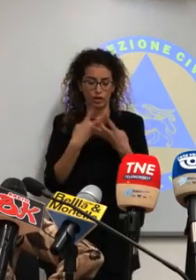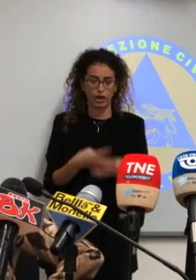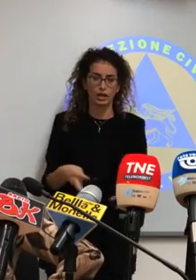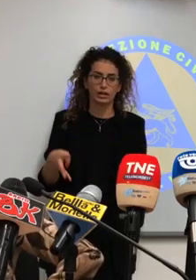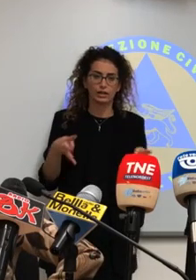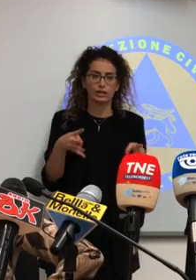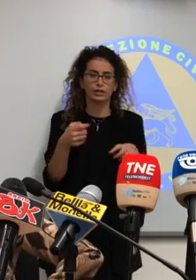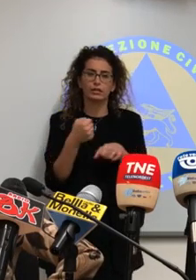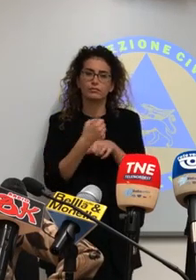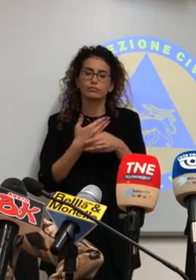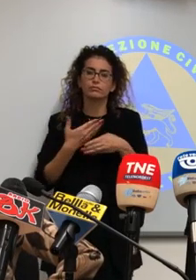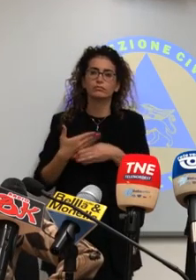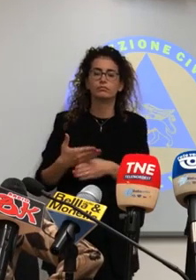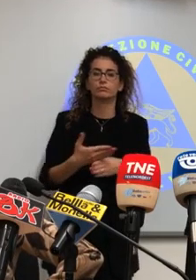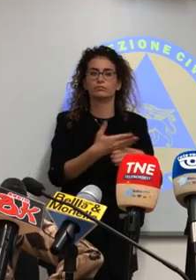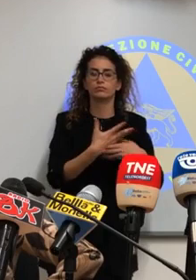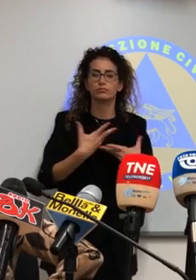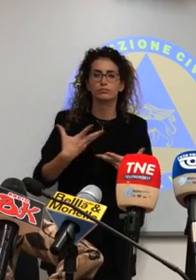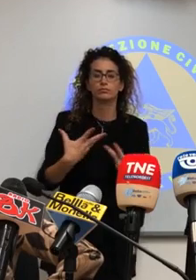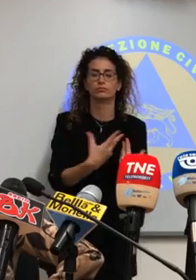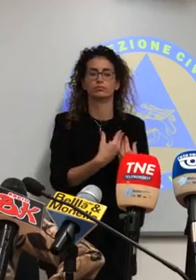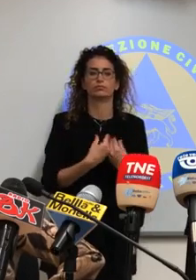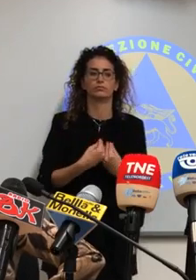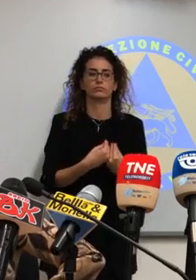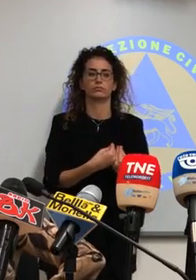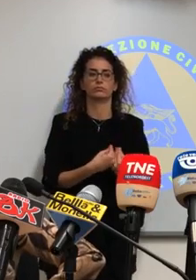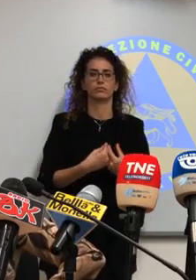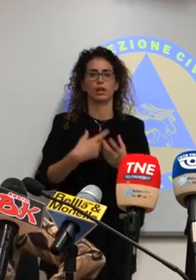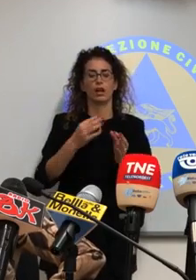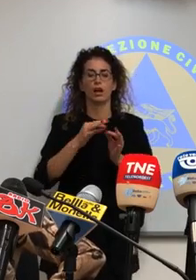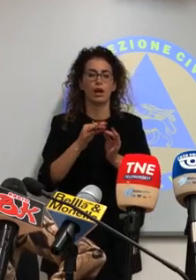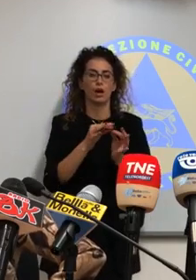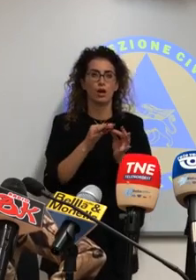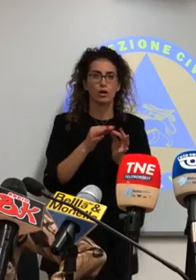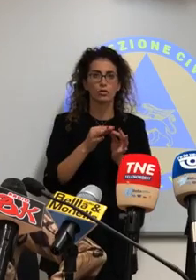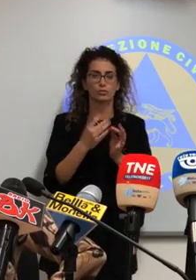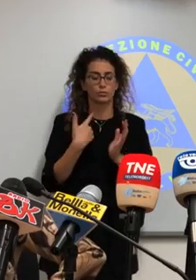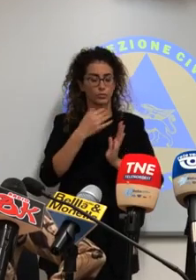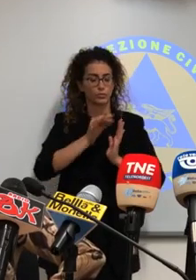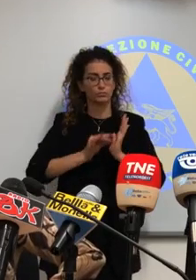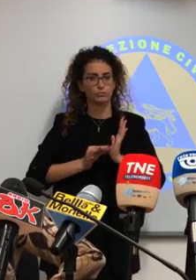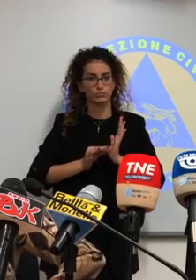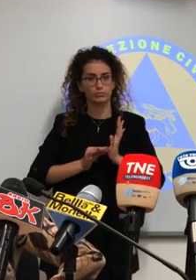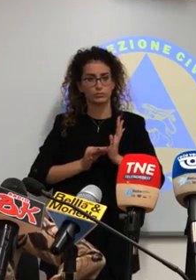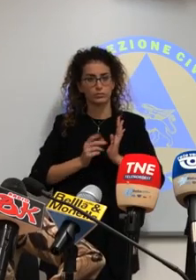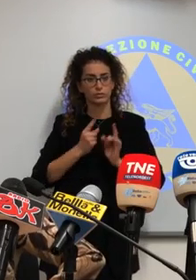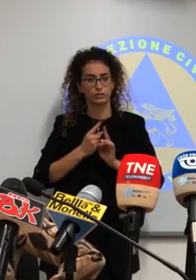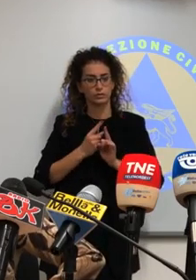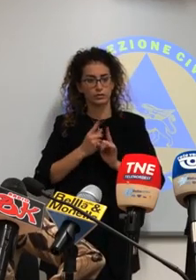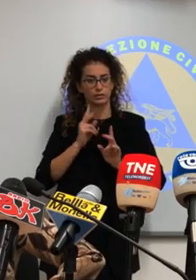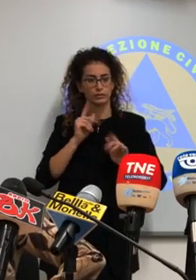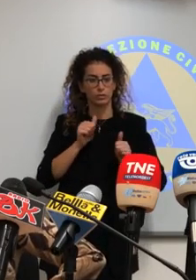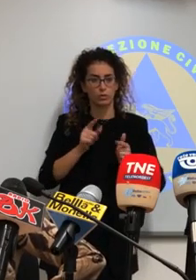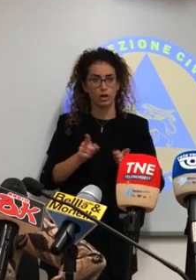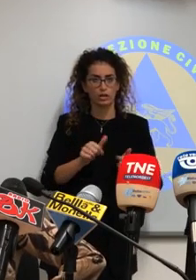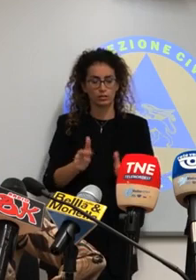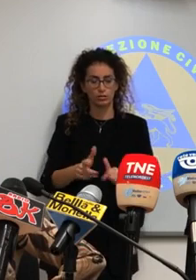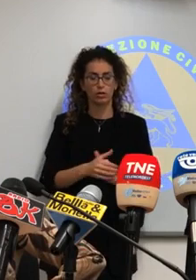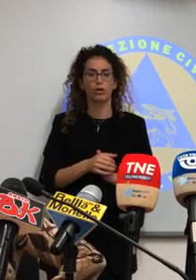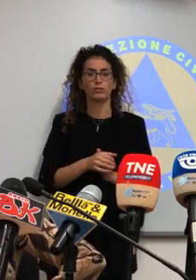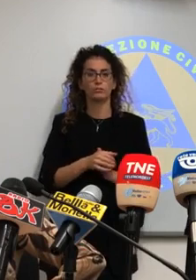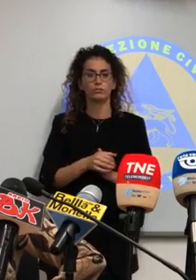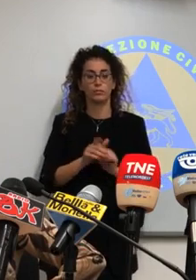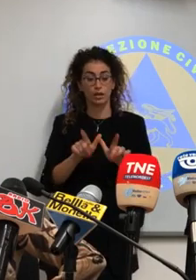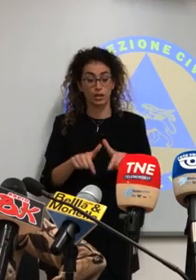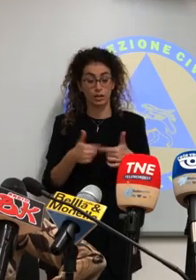di collaborazione e di accordo su quelle che sono le misure che vanno intraprese, che è,